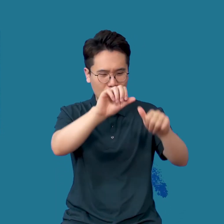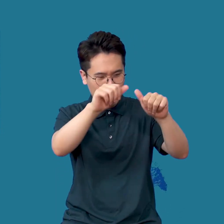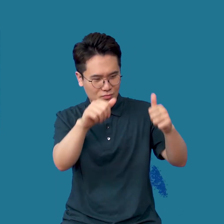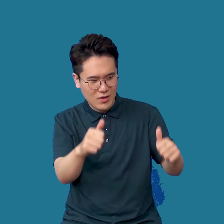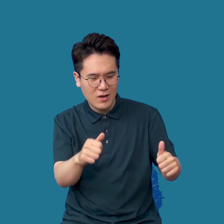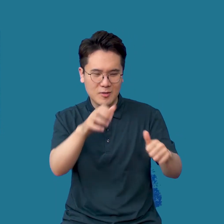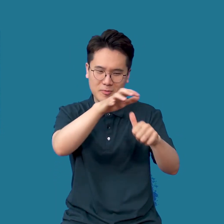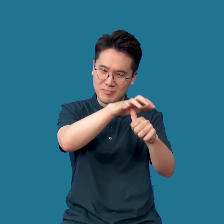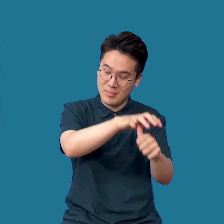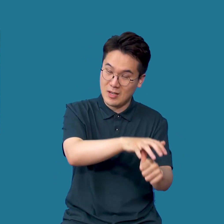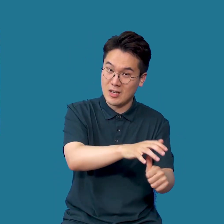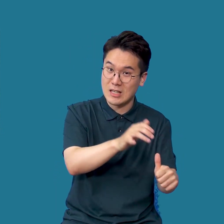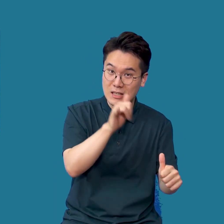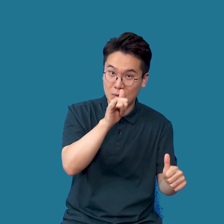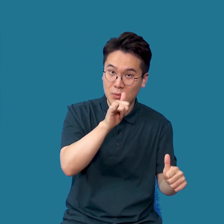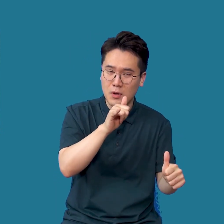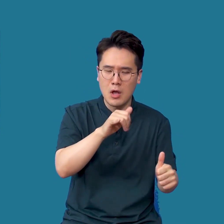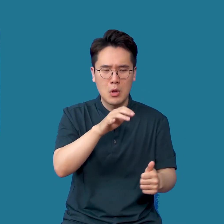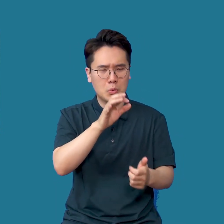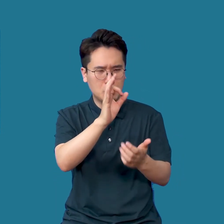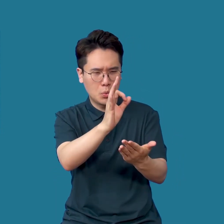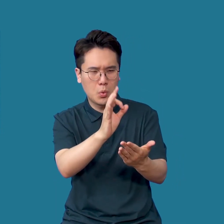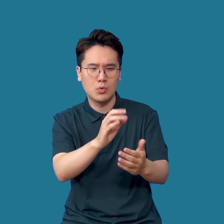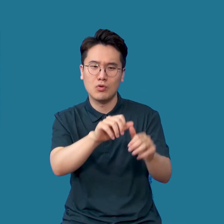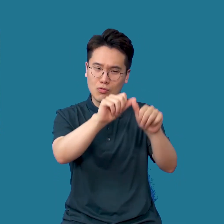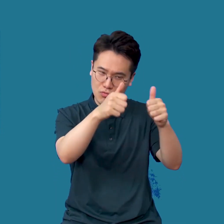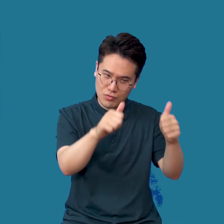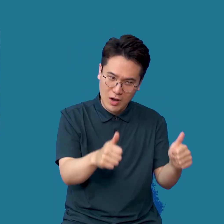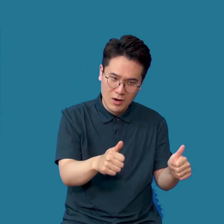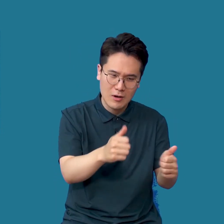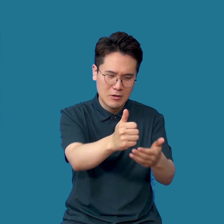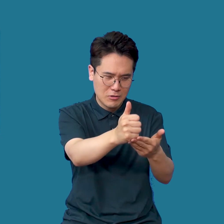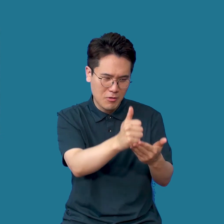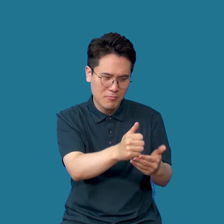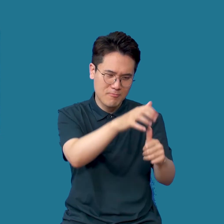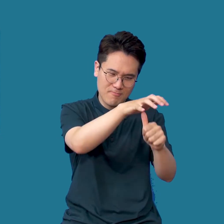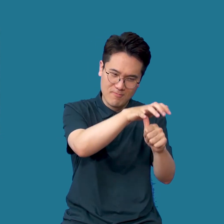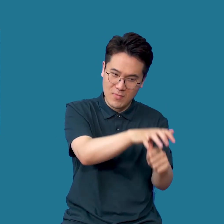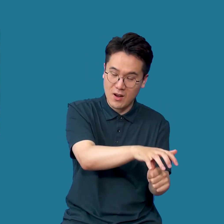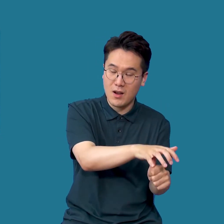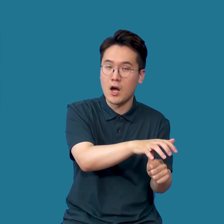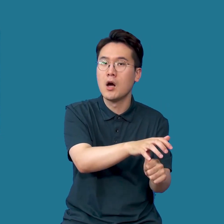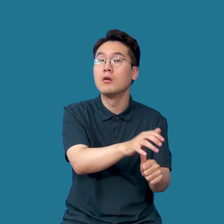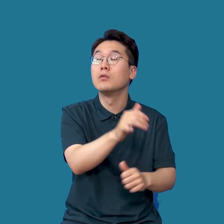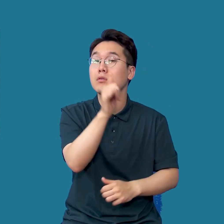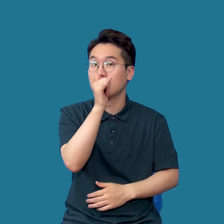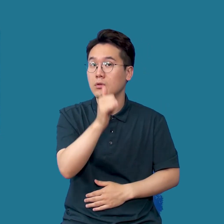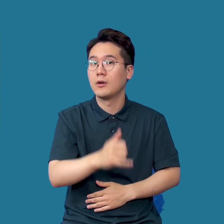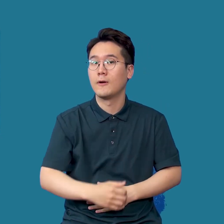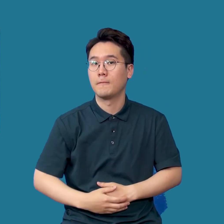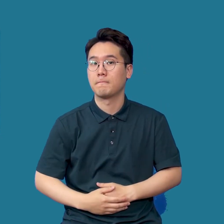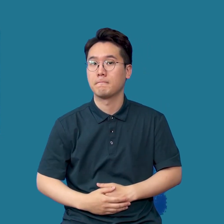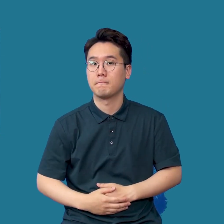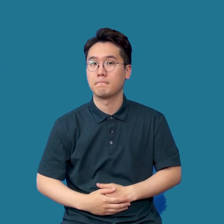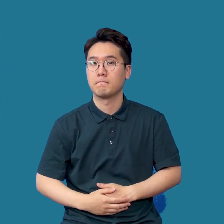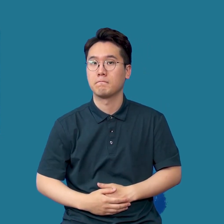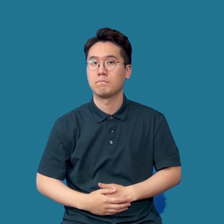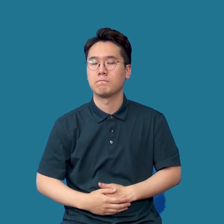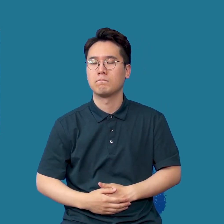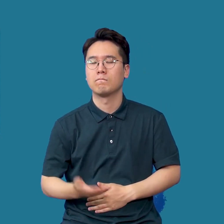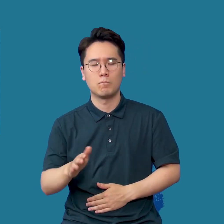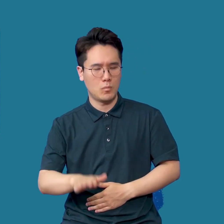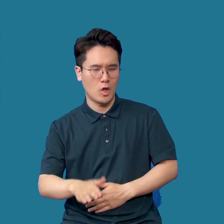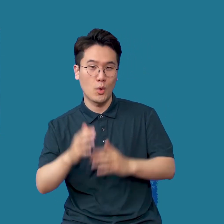돈이 우상이 되고 자식이 우상이 되고 그렇게 매여 살 때가 많습니다. 고난이 그